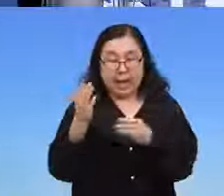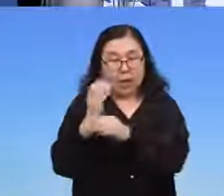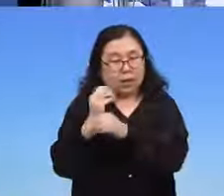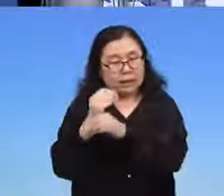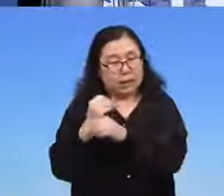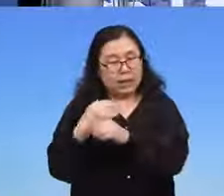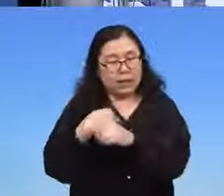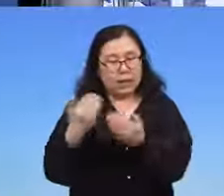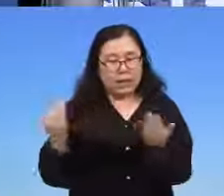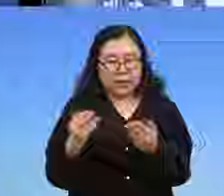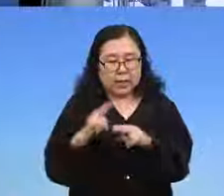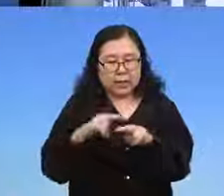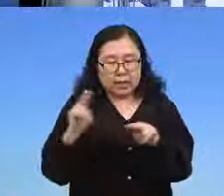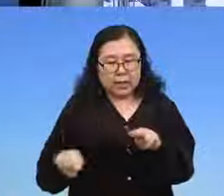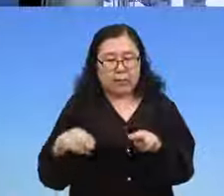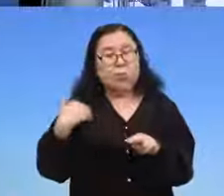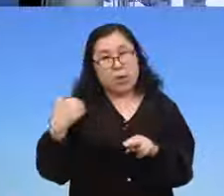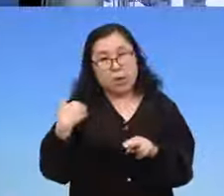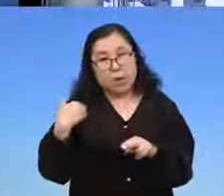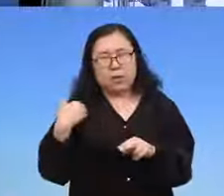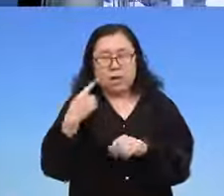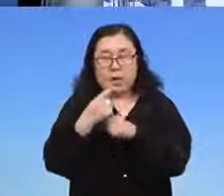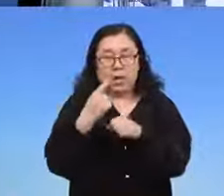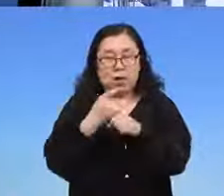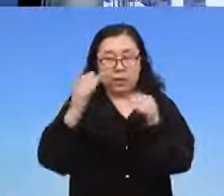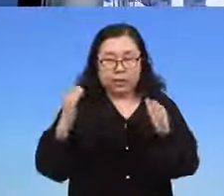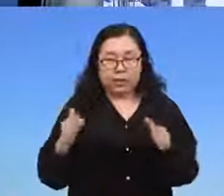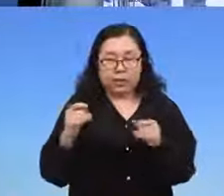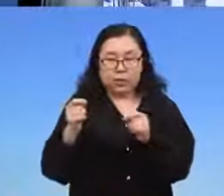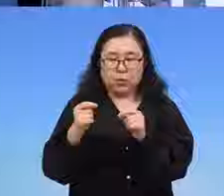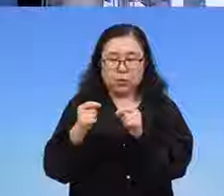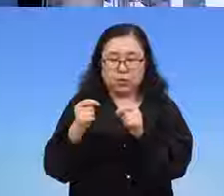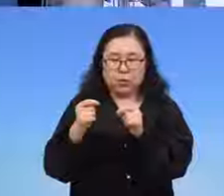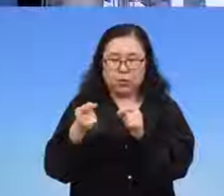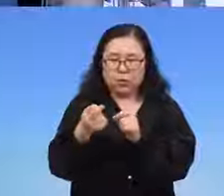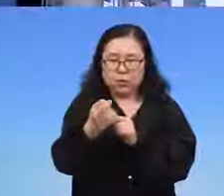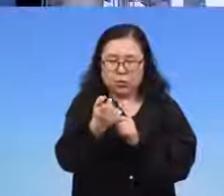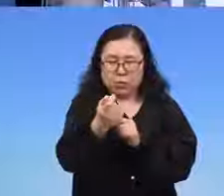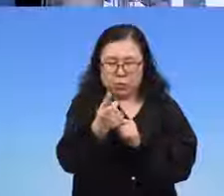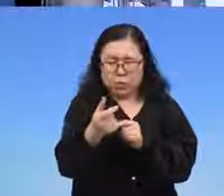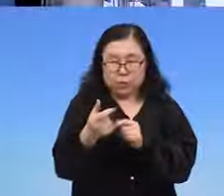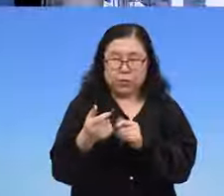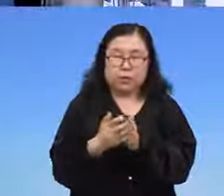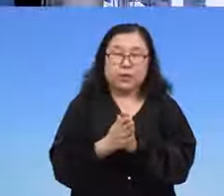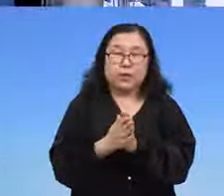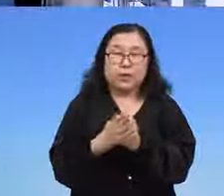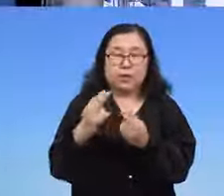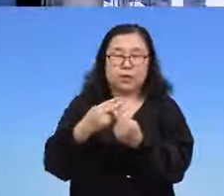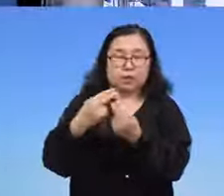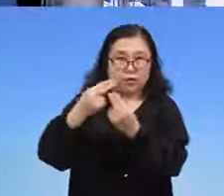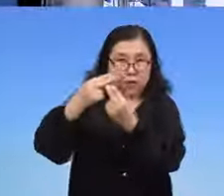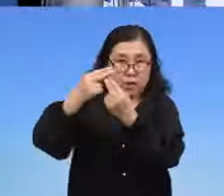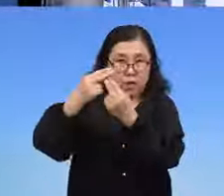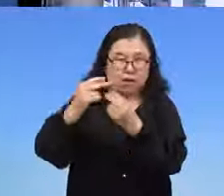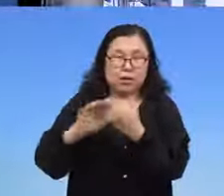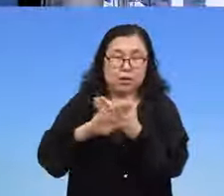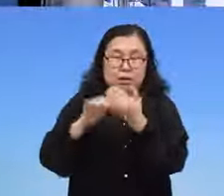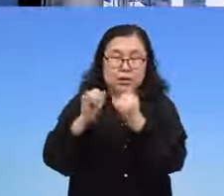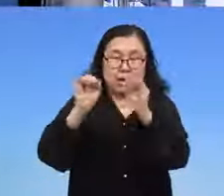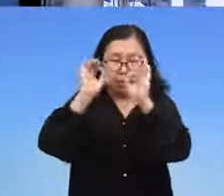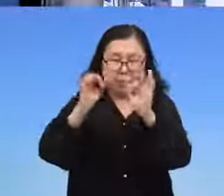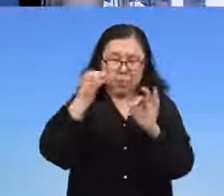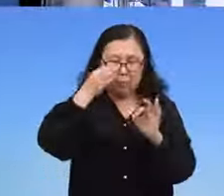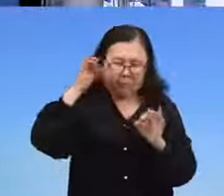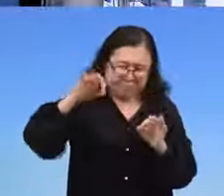아르바이트라 언제 잘릴지 모르는 상황 속에서 1년 동안 조금씩 모은 돈인데, 저 돈은 남들이 볼 땐